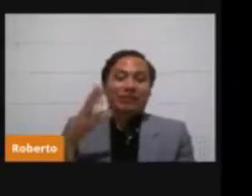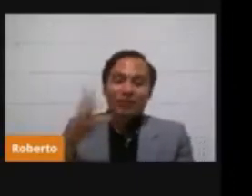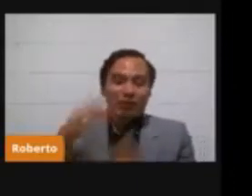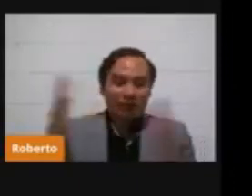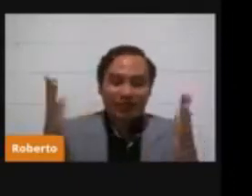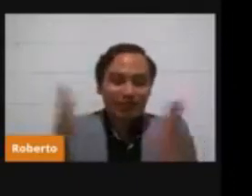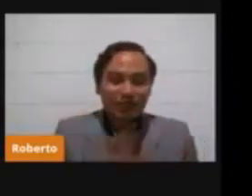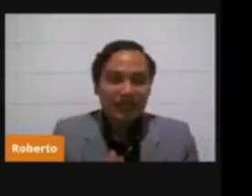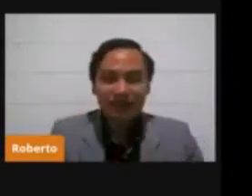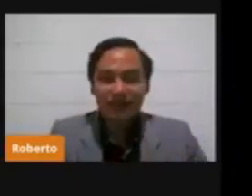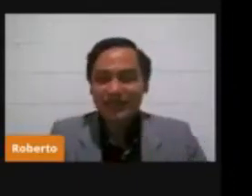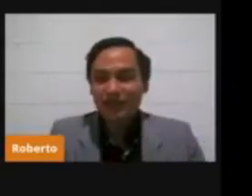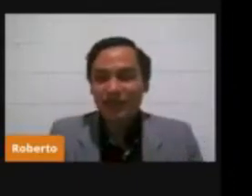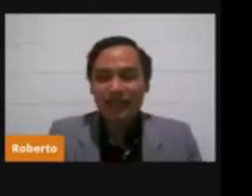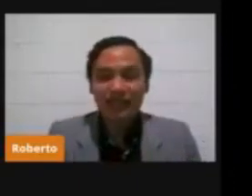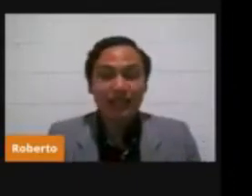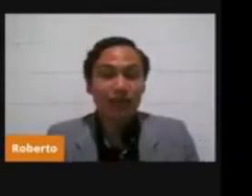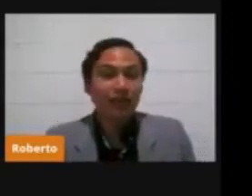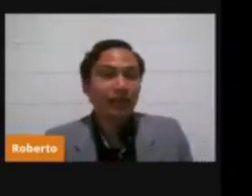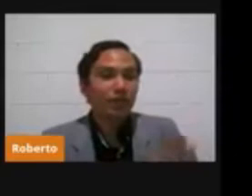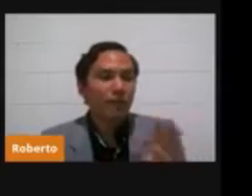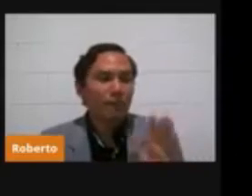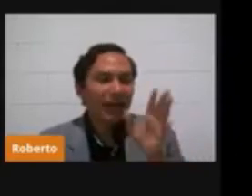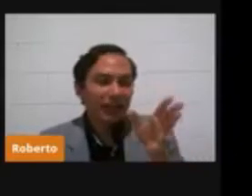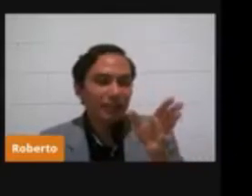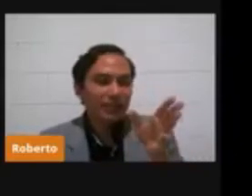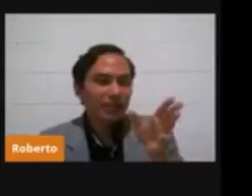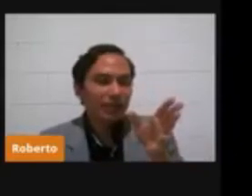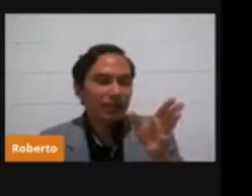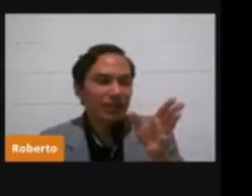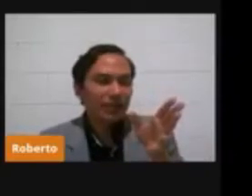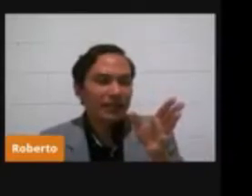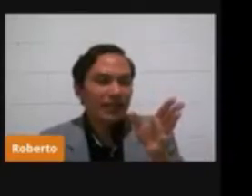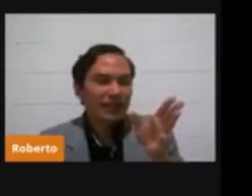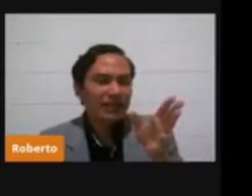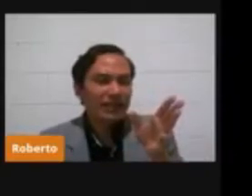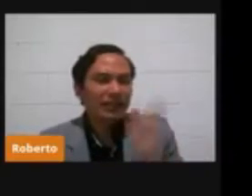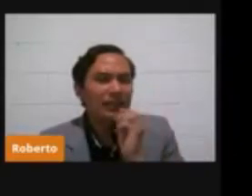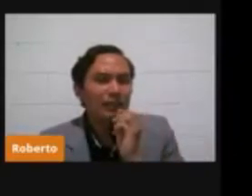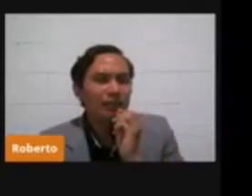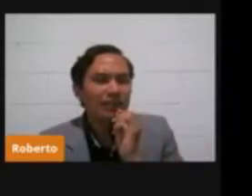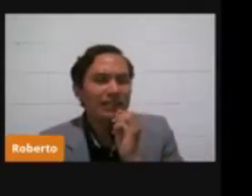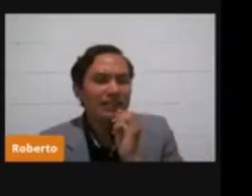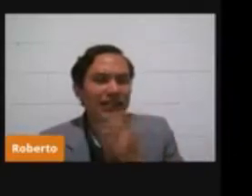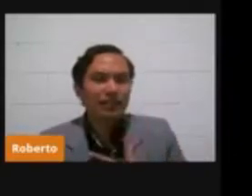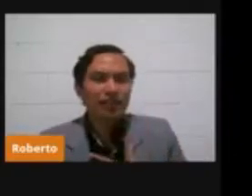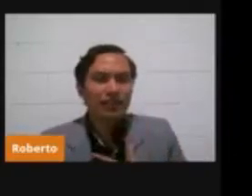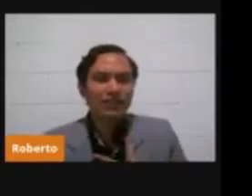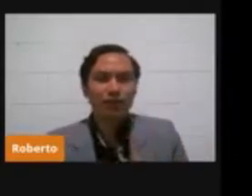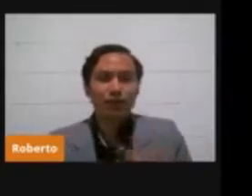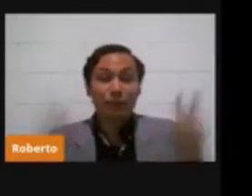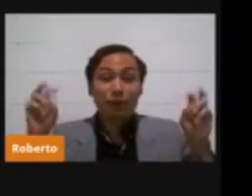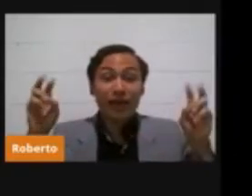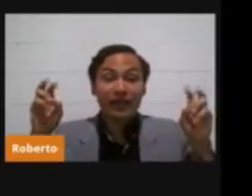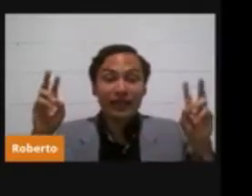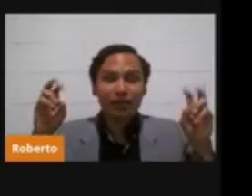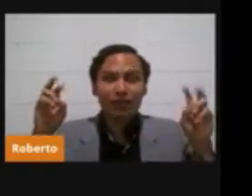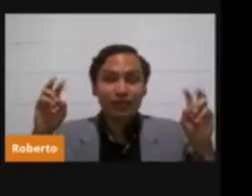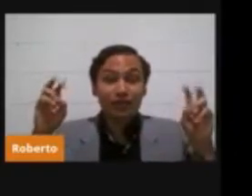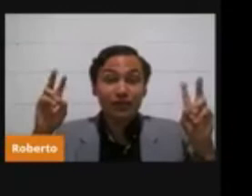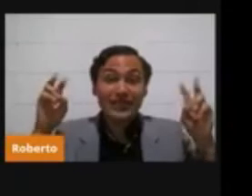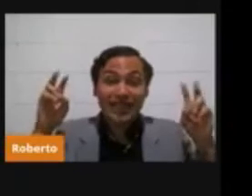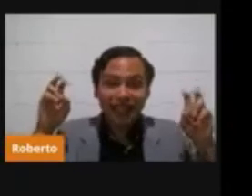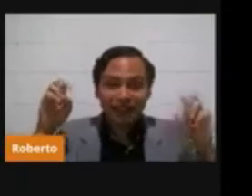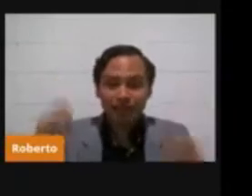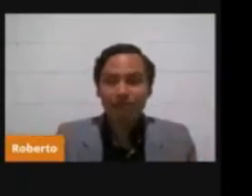no importa de cuánto haya sido el billete, sino es como ver a la persona con discapacidad y decir, pobrecita, y yo que estoy buena, que yo que